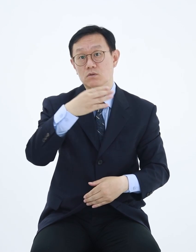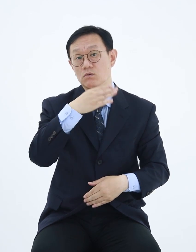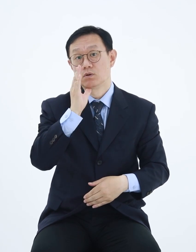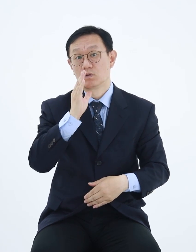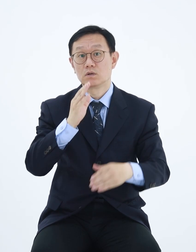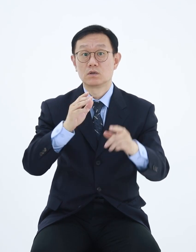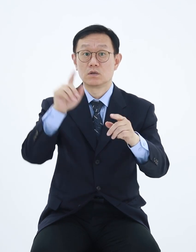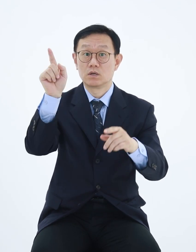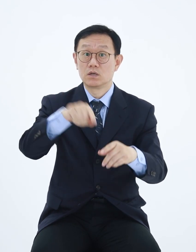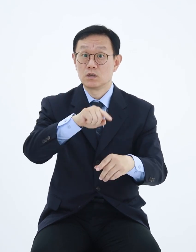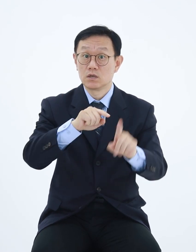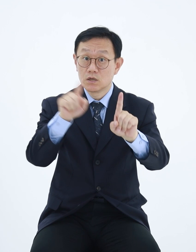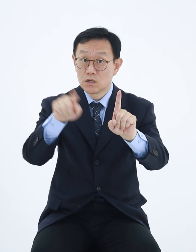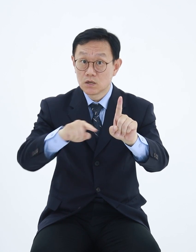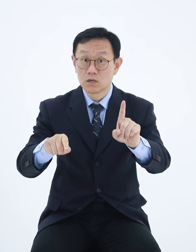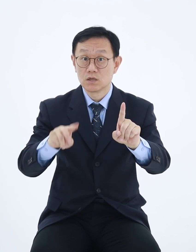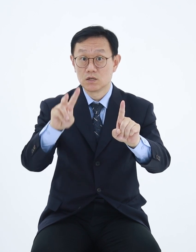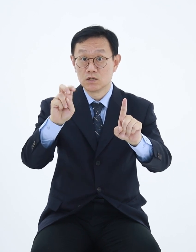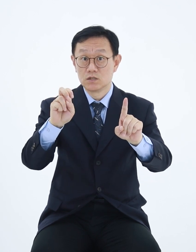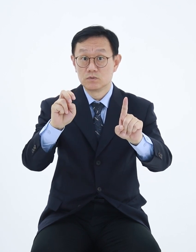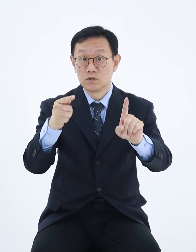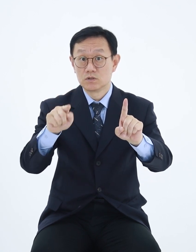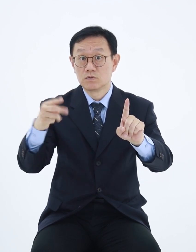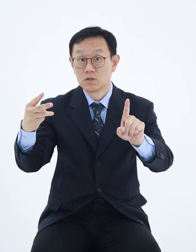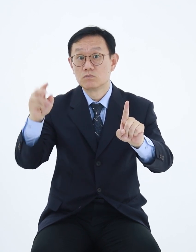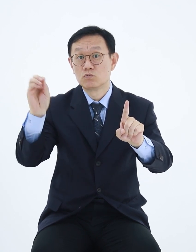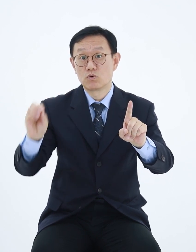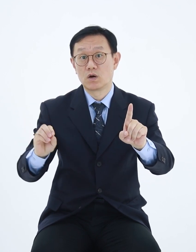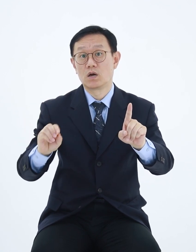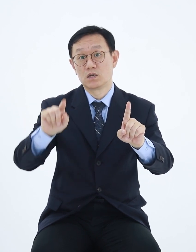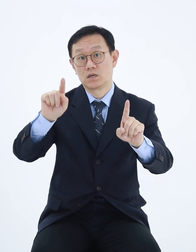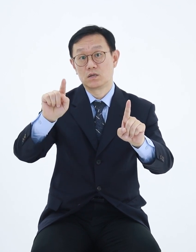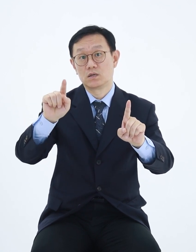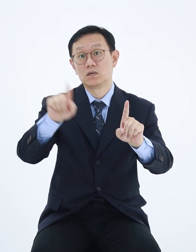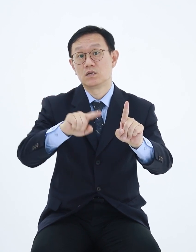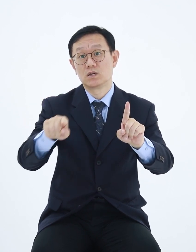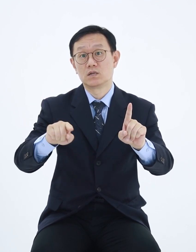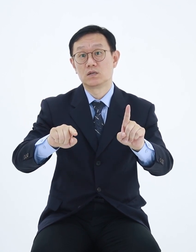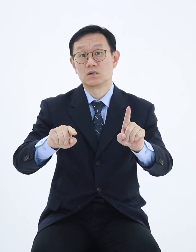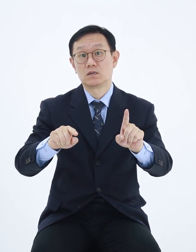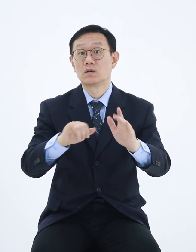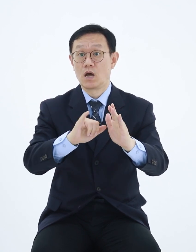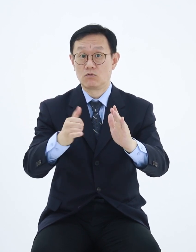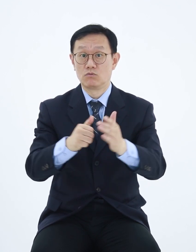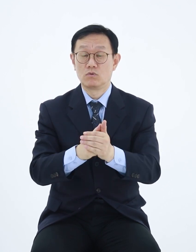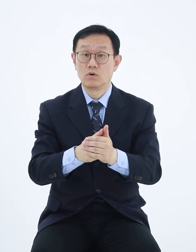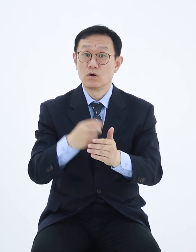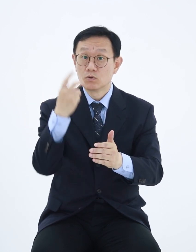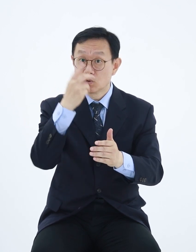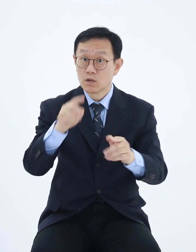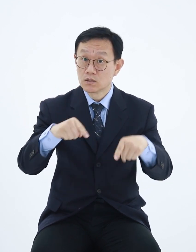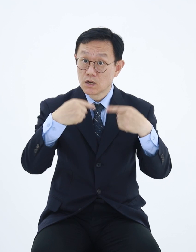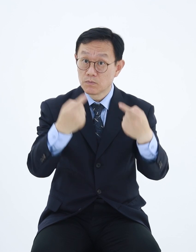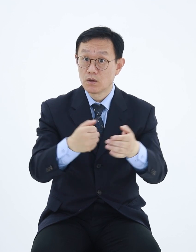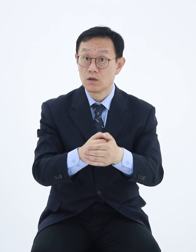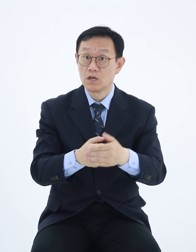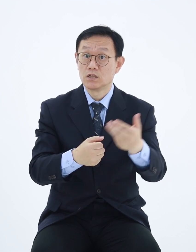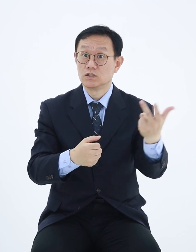가구는 27.2%입니다. 조사에 참여한 장애인 응답자 7,025명 중 장애인 차별에